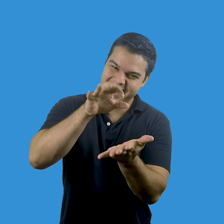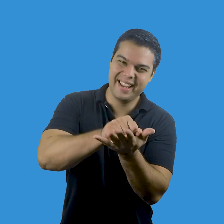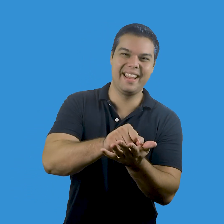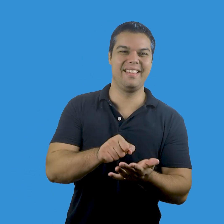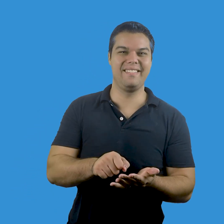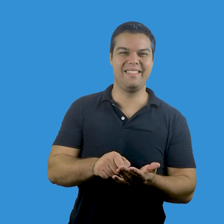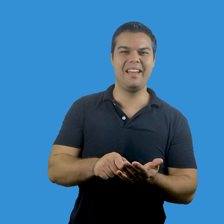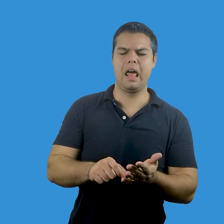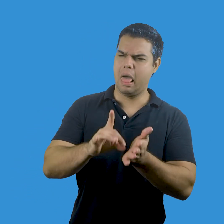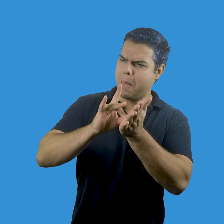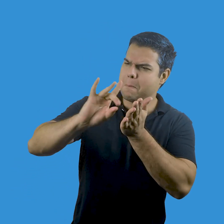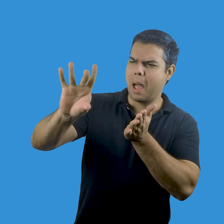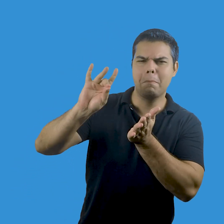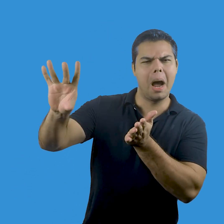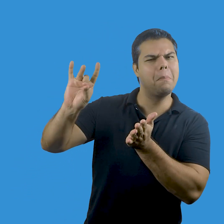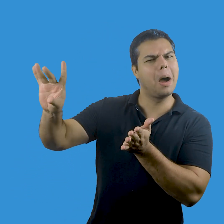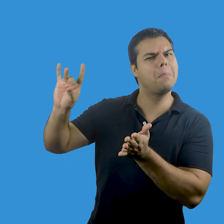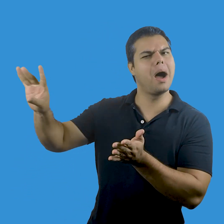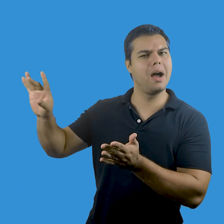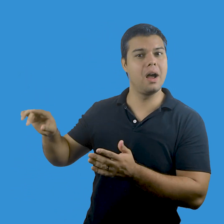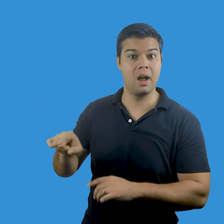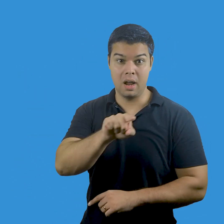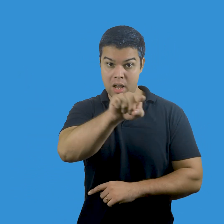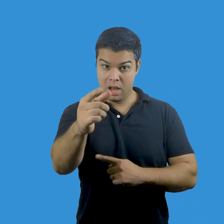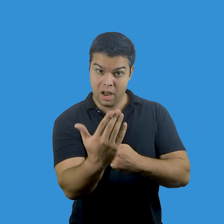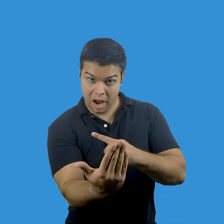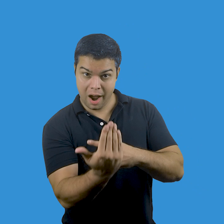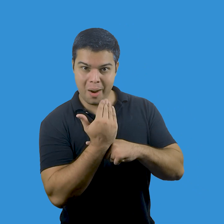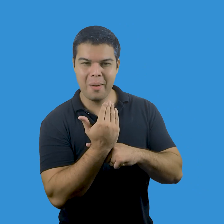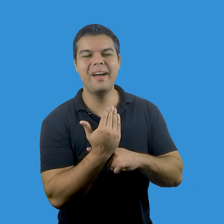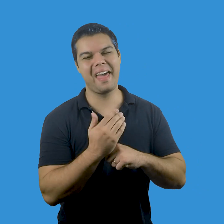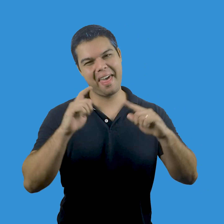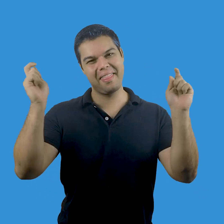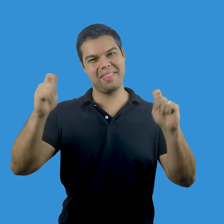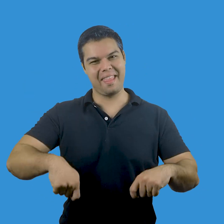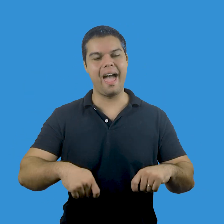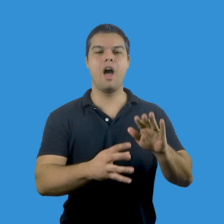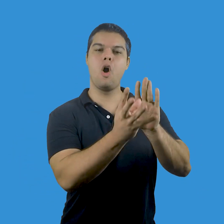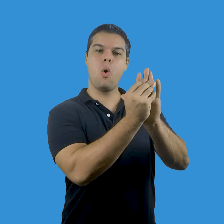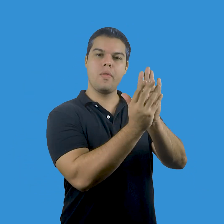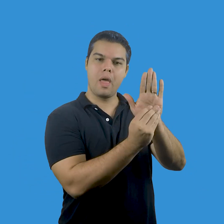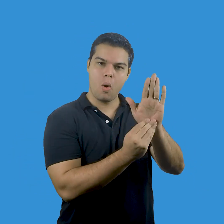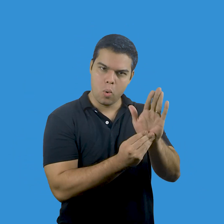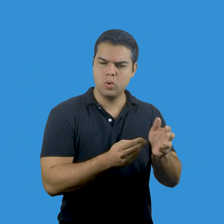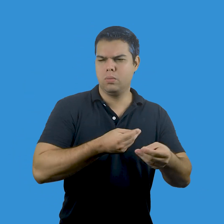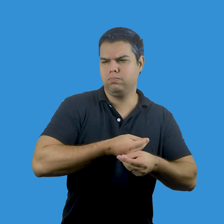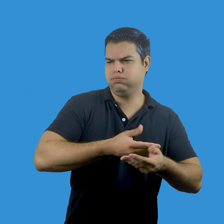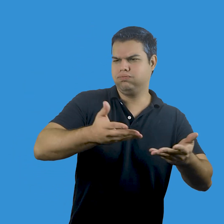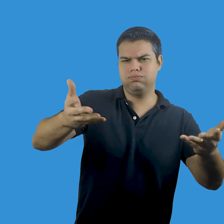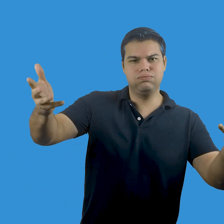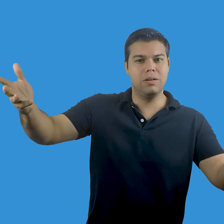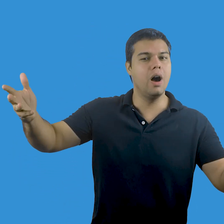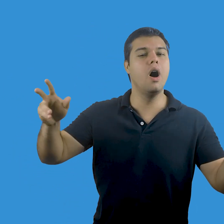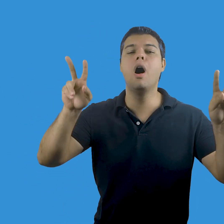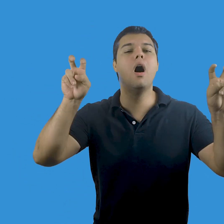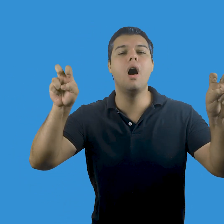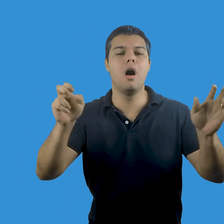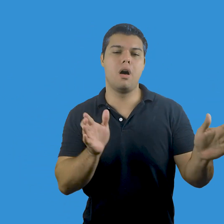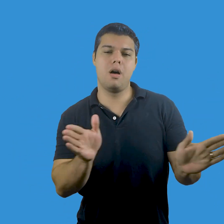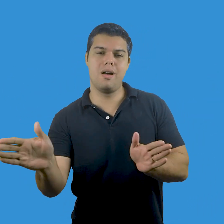ele poderia ser útil e compartilhe. Com sua ajuda, conseguiremos espalhar conteúdos sobre acessibilidade e inclusão